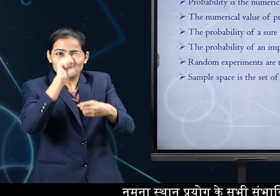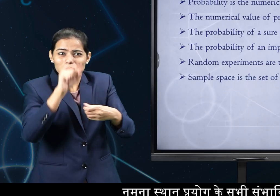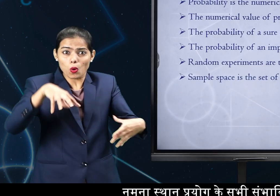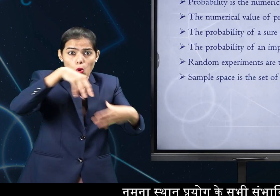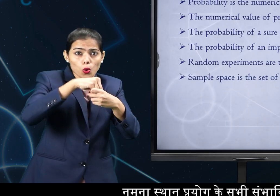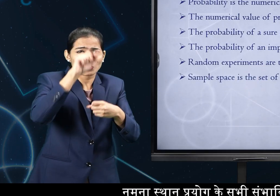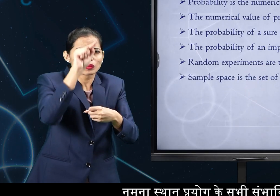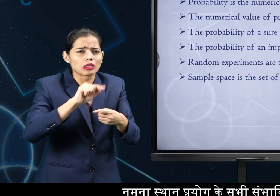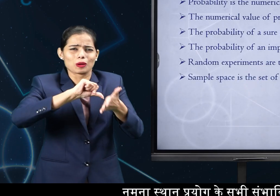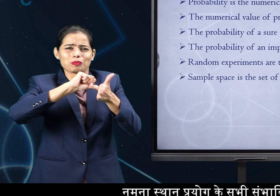परिणामों का सेट है।